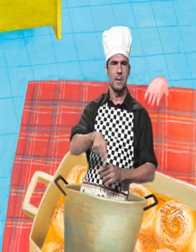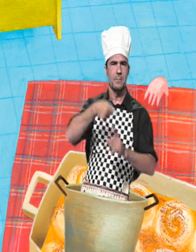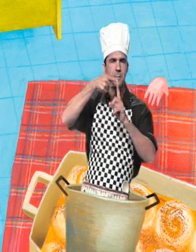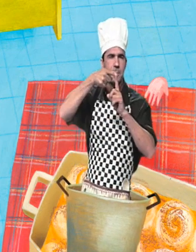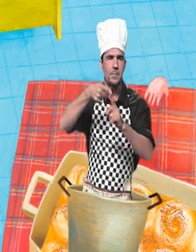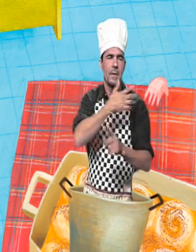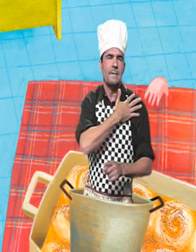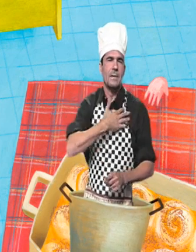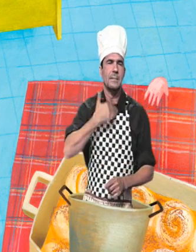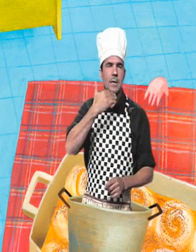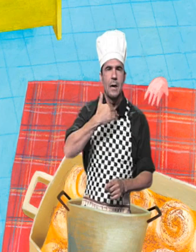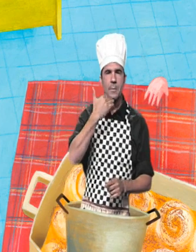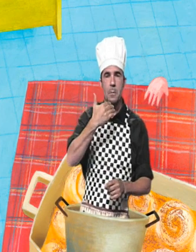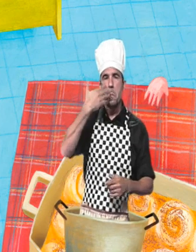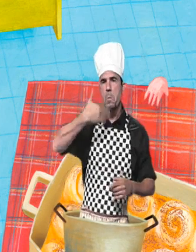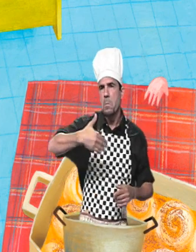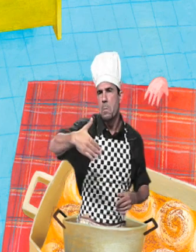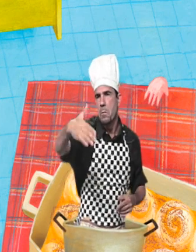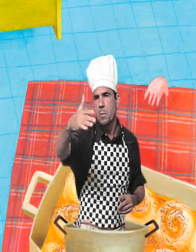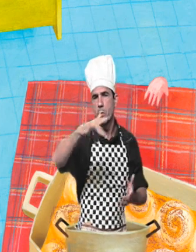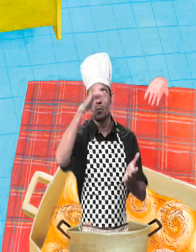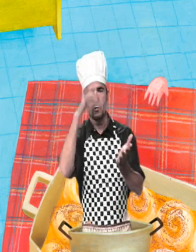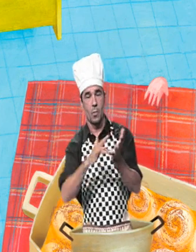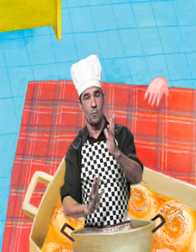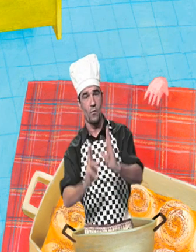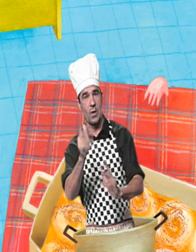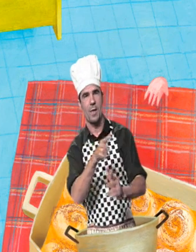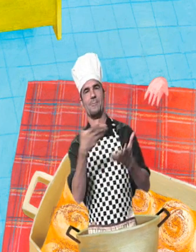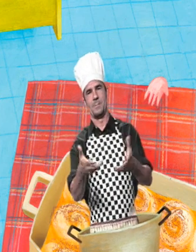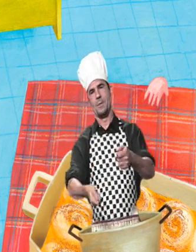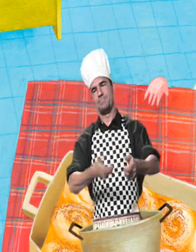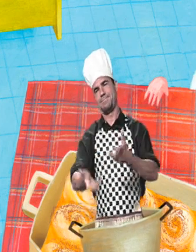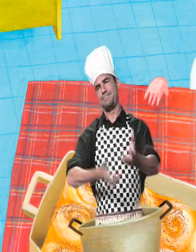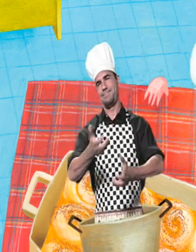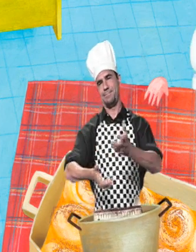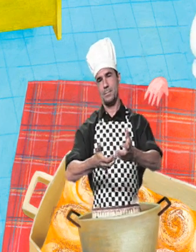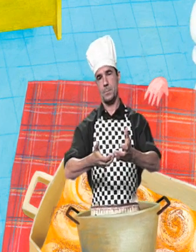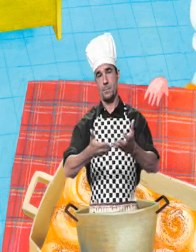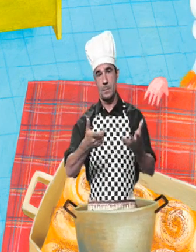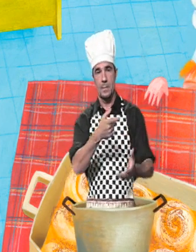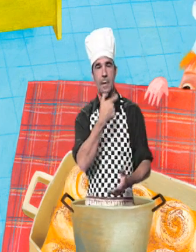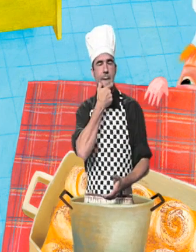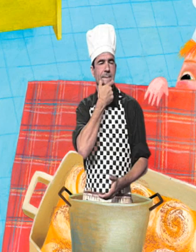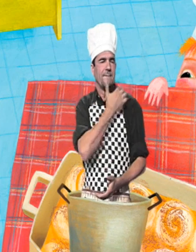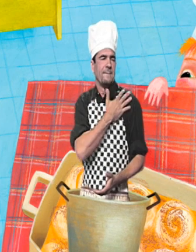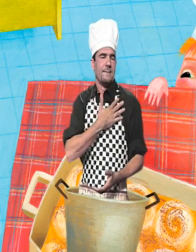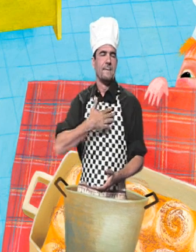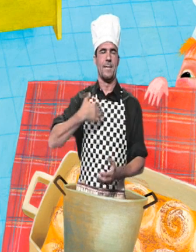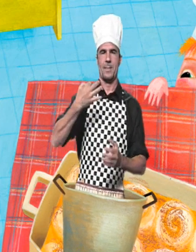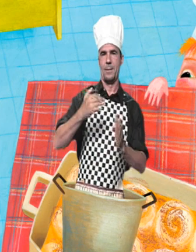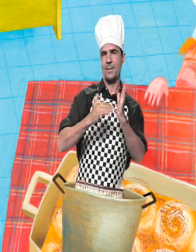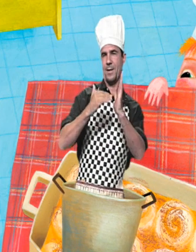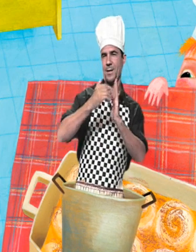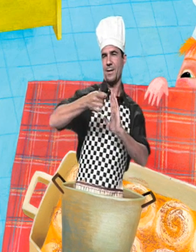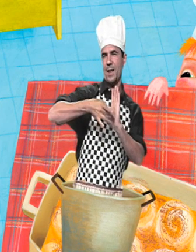era, sobretot perquè sabia que li quedaven uns quants anys per poder tocar els fogons.